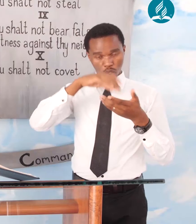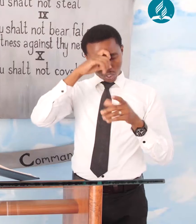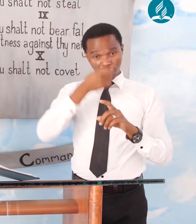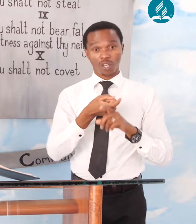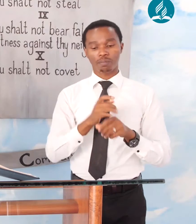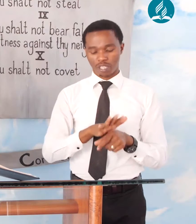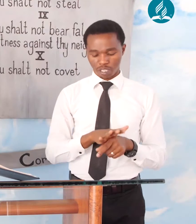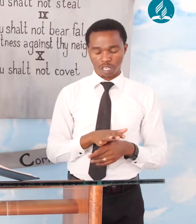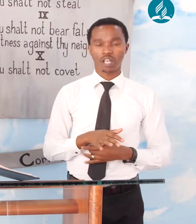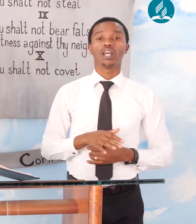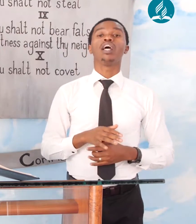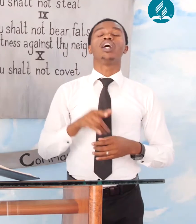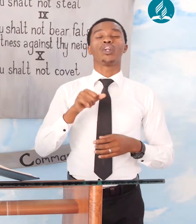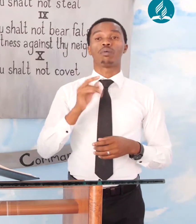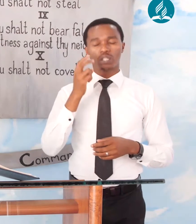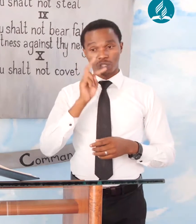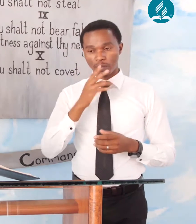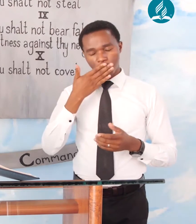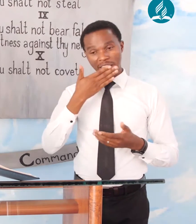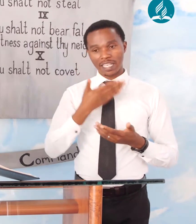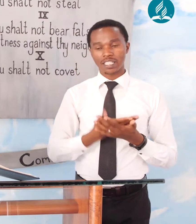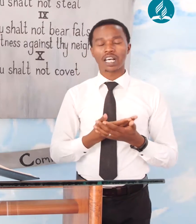yatangiye umurimo muraza gusanga yuko